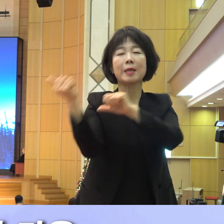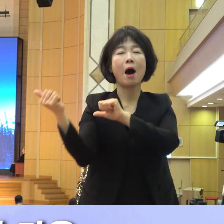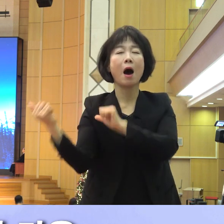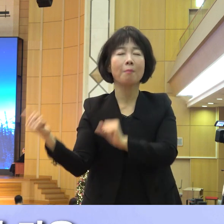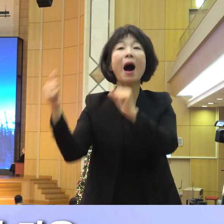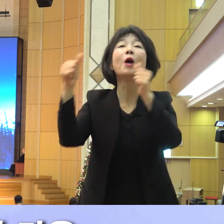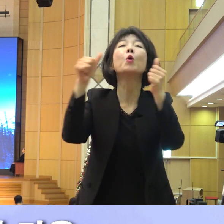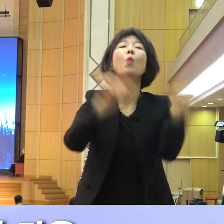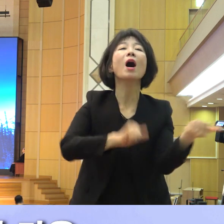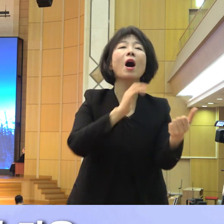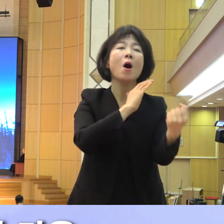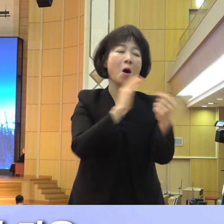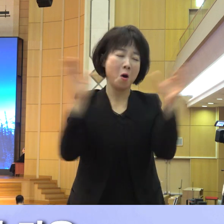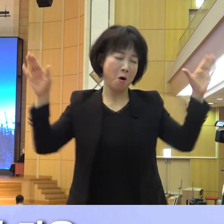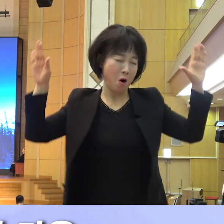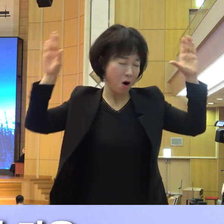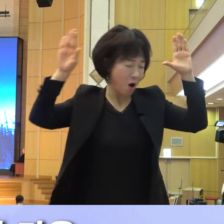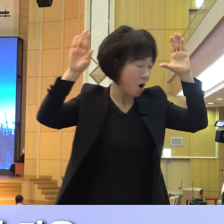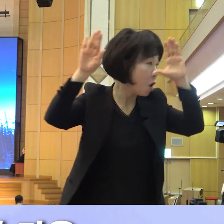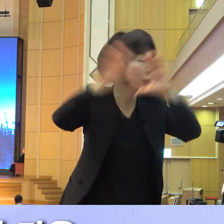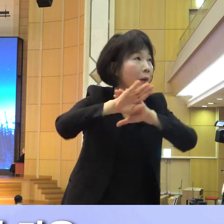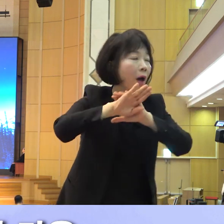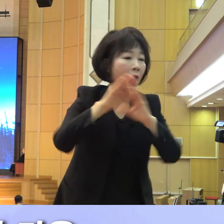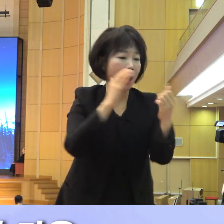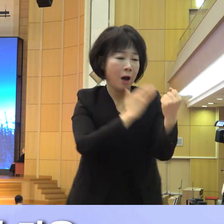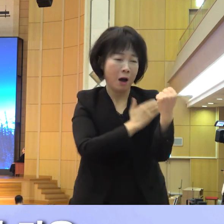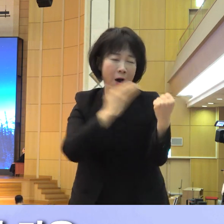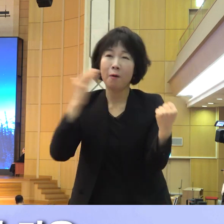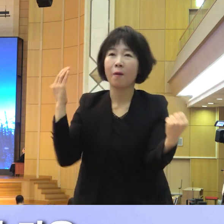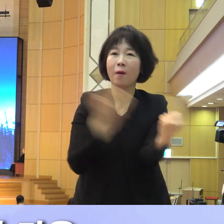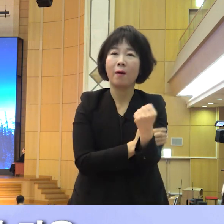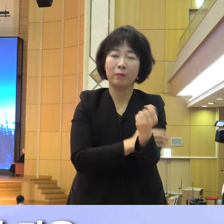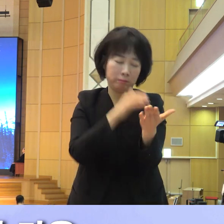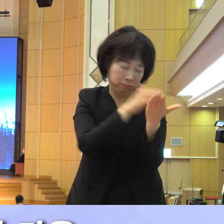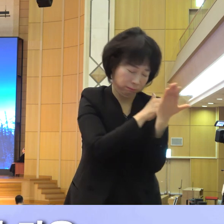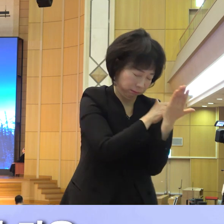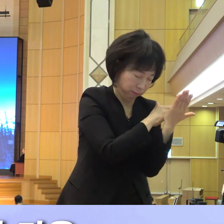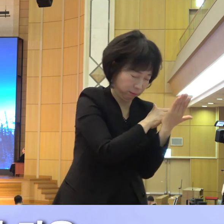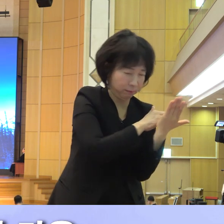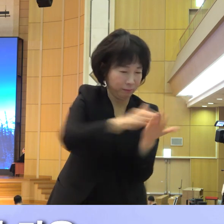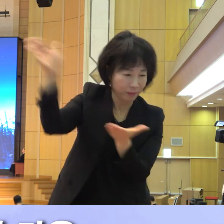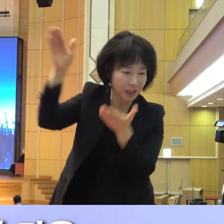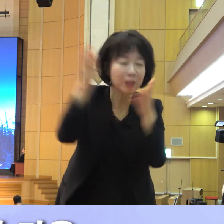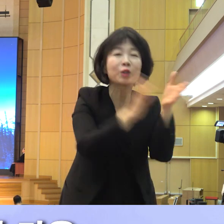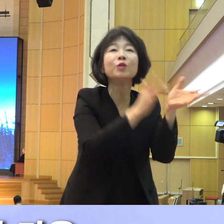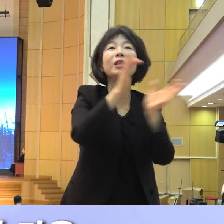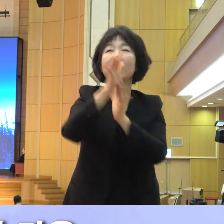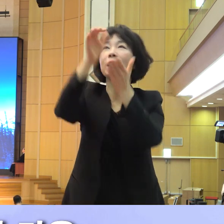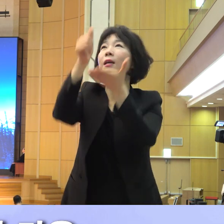계시는 사망과 어둠의 권세 물리치신